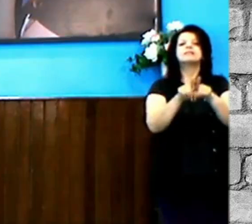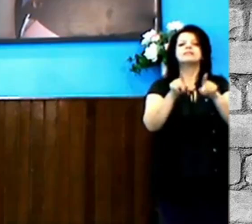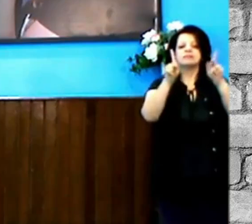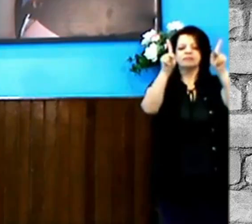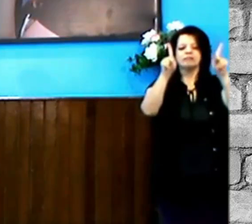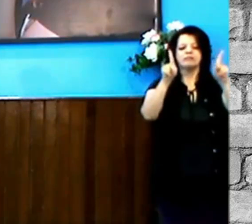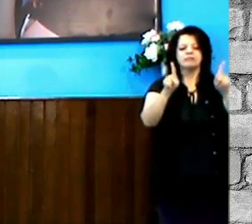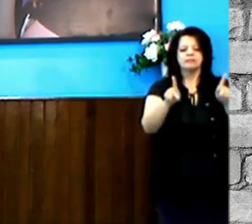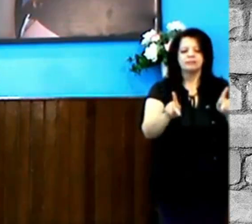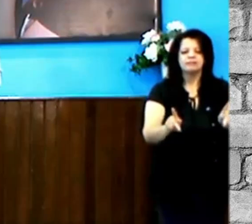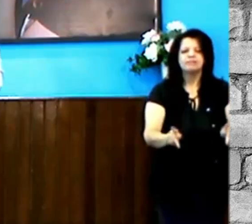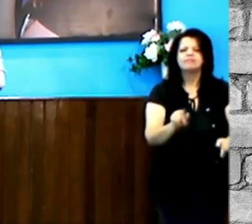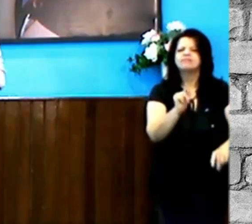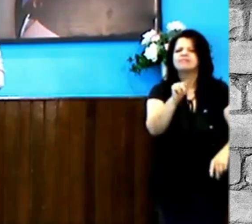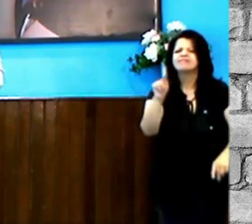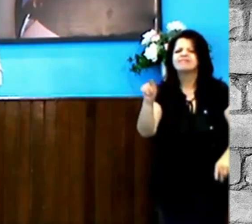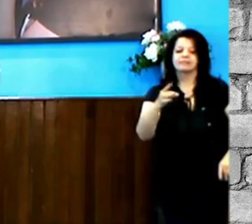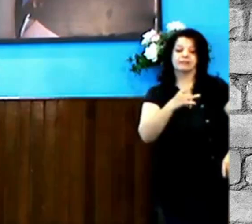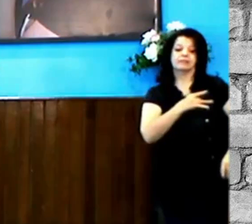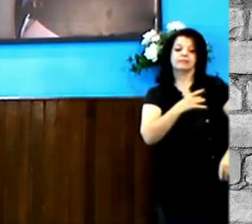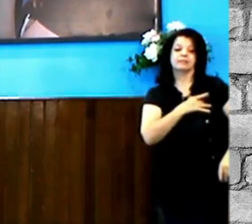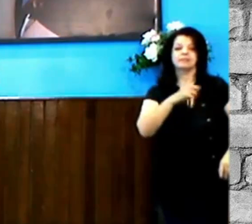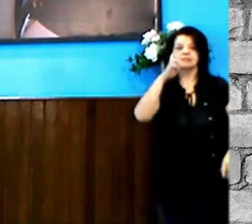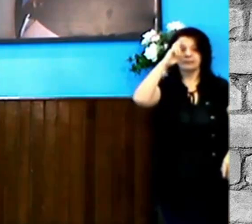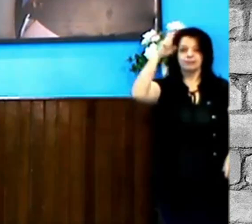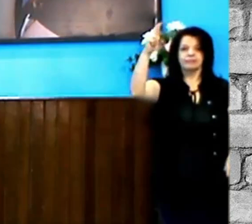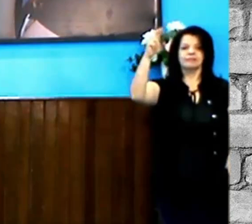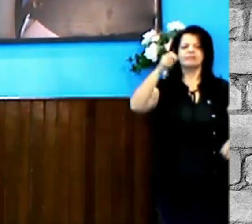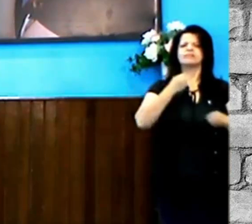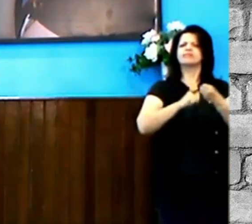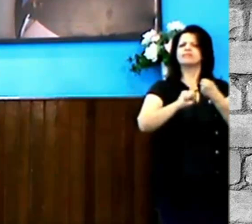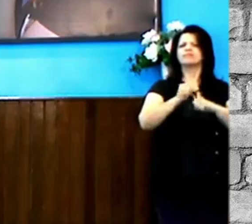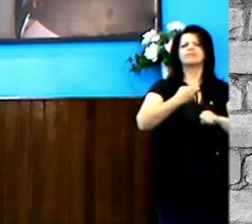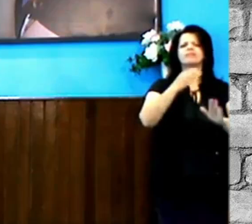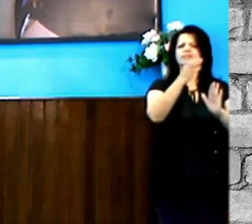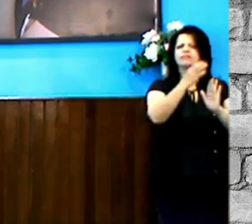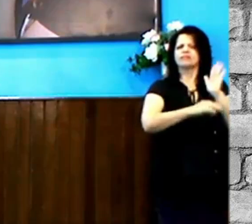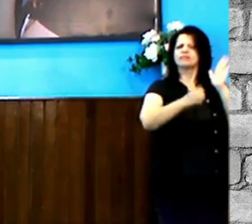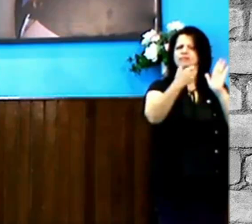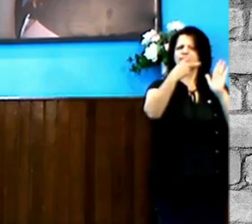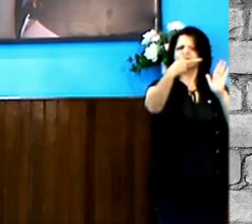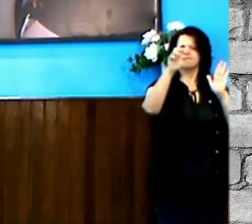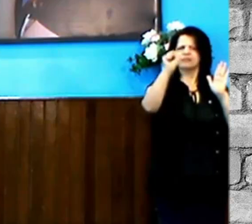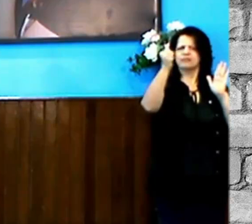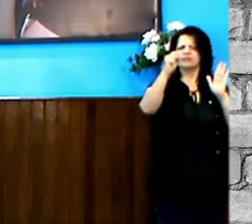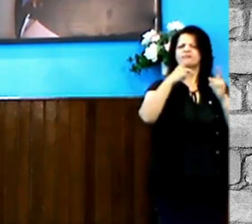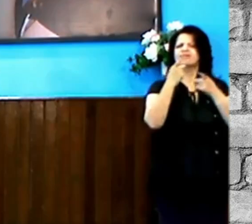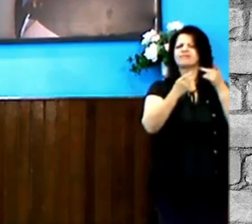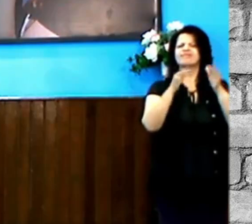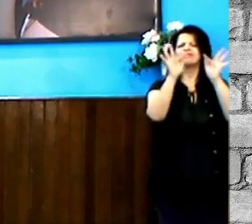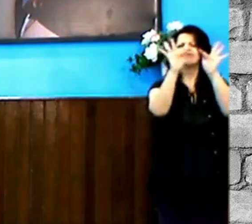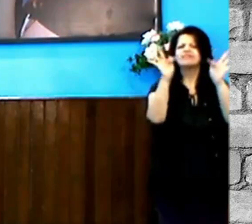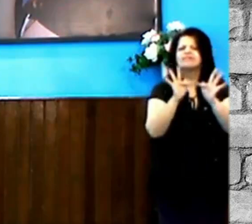De quem? Daqueles que temem ao Senhor. O Salmo 128 diz: bem-aventurado o